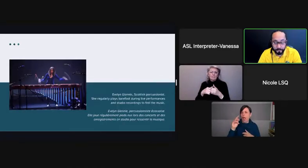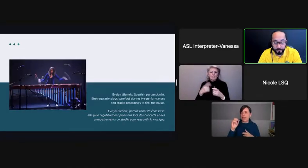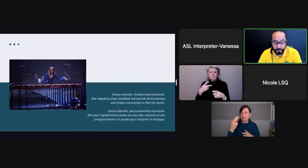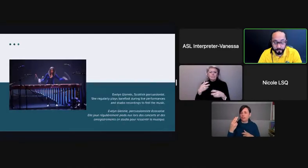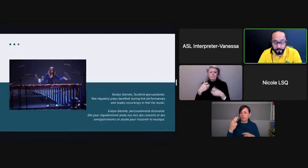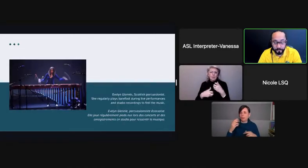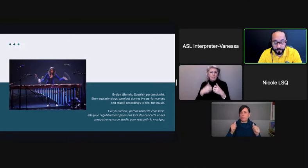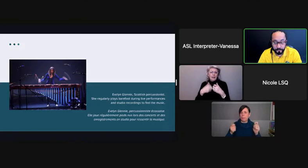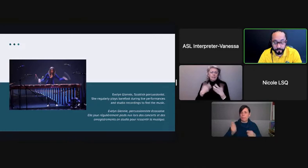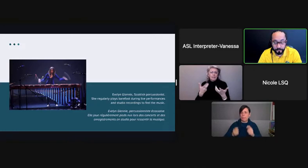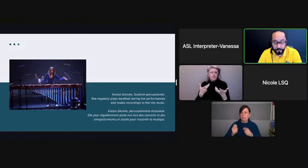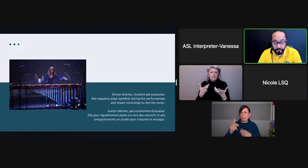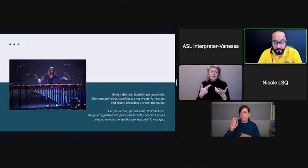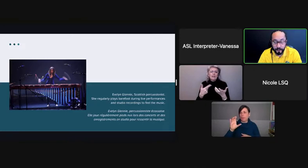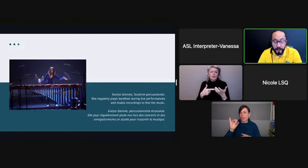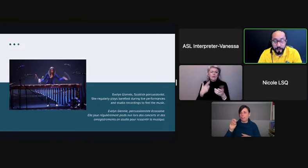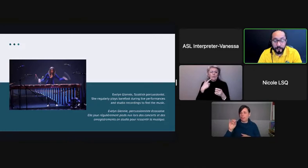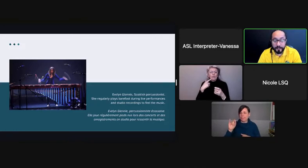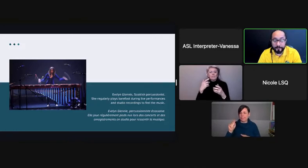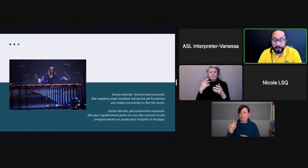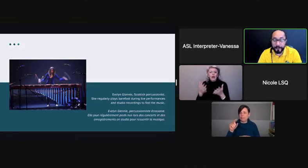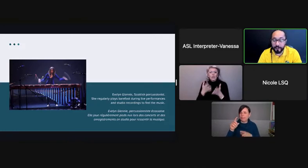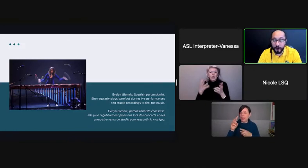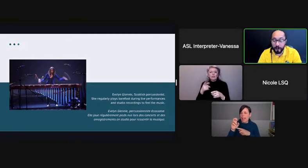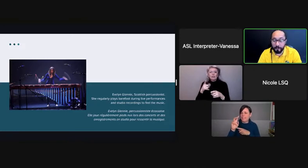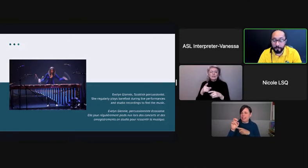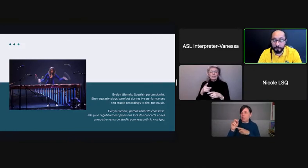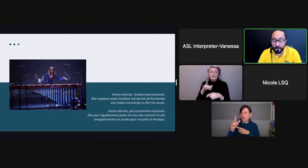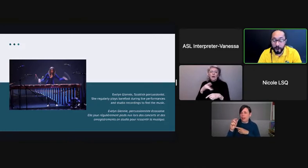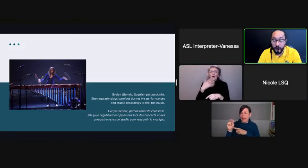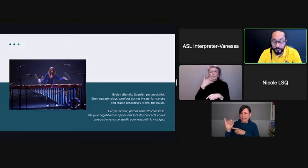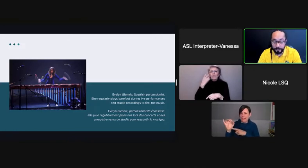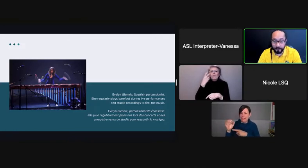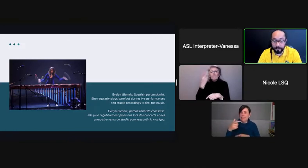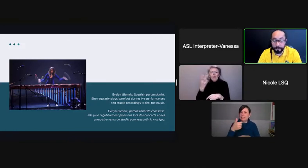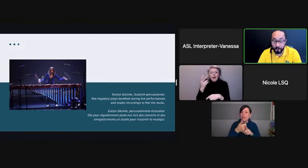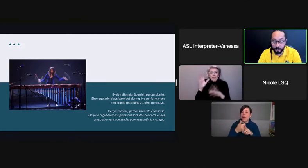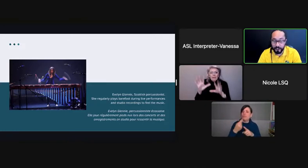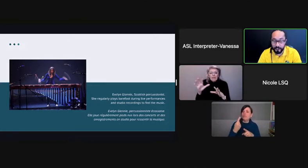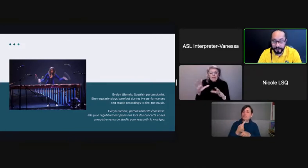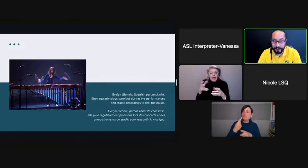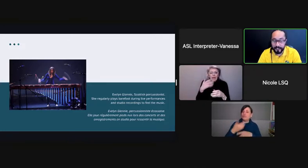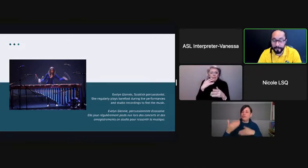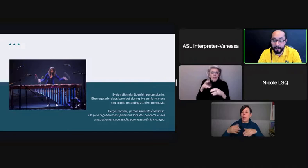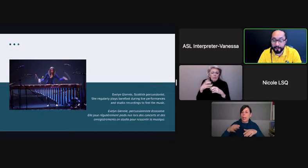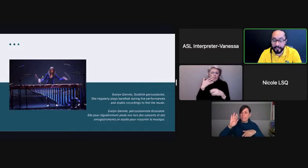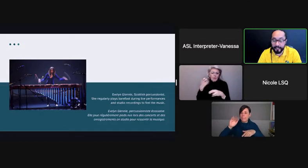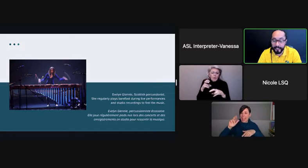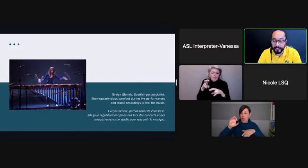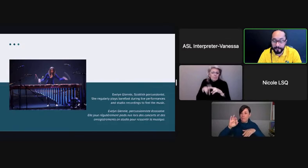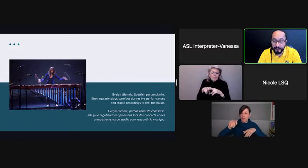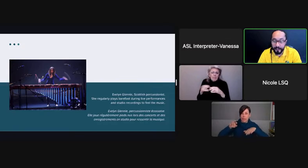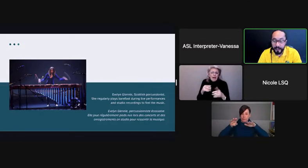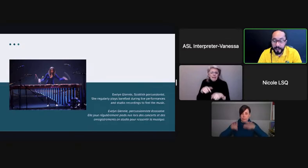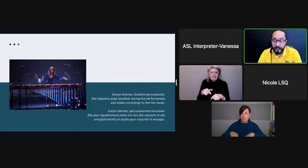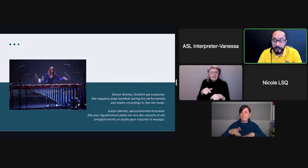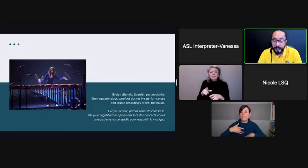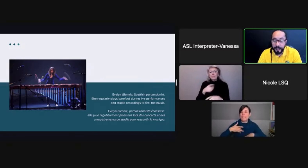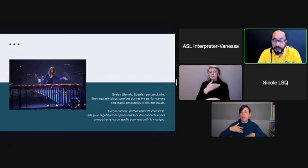qui pourraient, par exemple, favoriser le fait de mieux voir le spectacle, par exemple. Alors, ici,